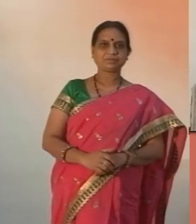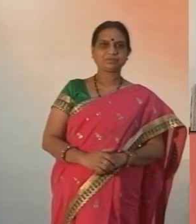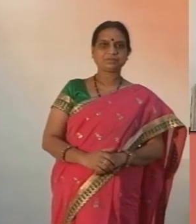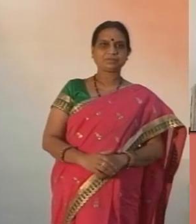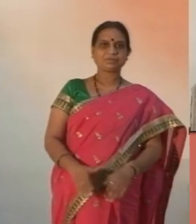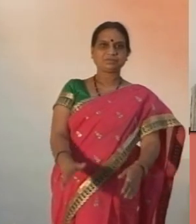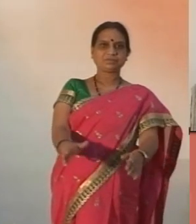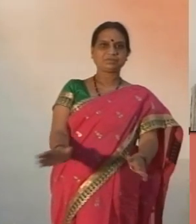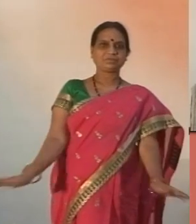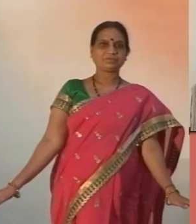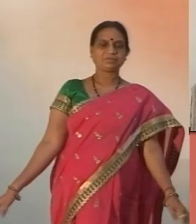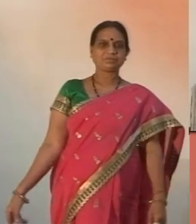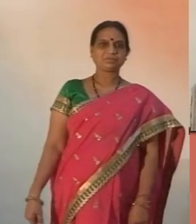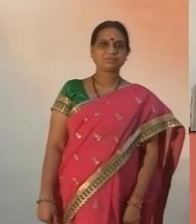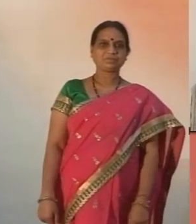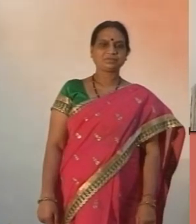एक्सरसाइज